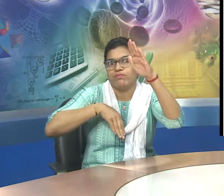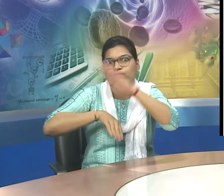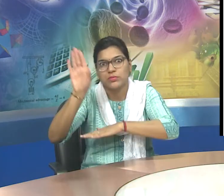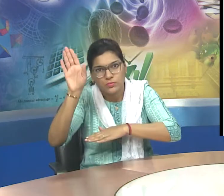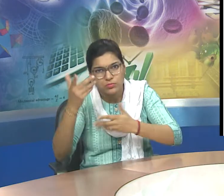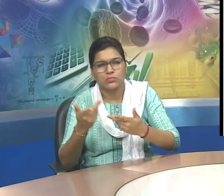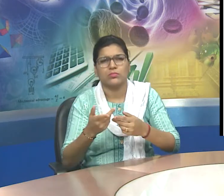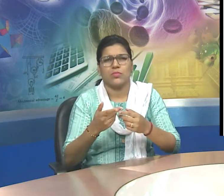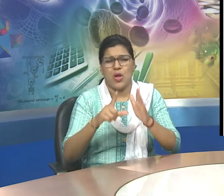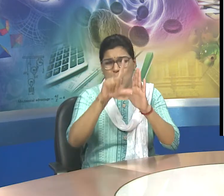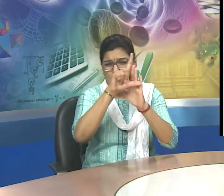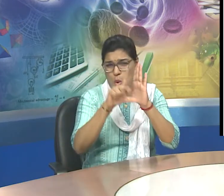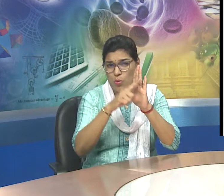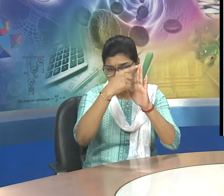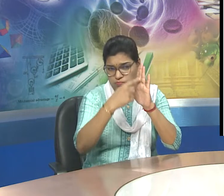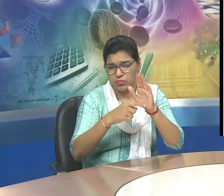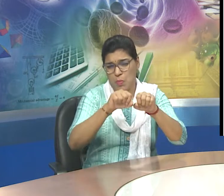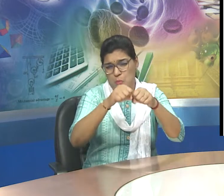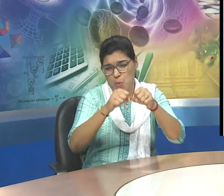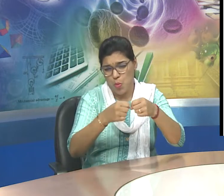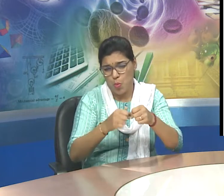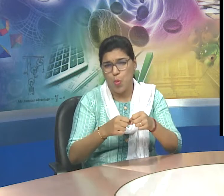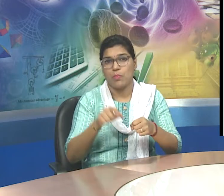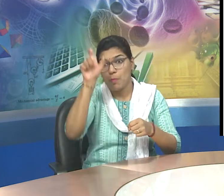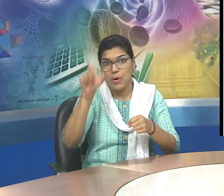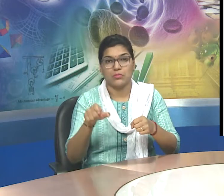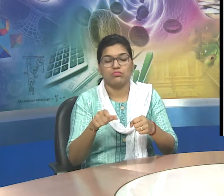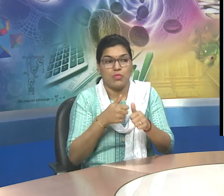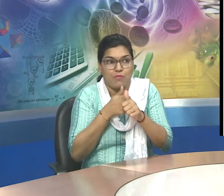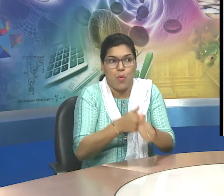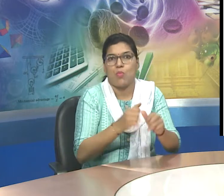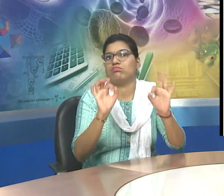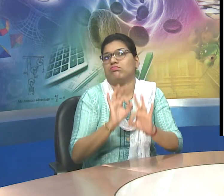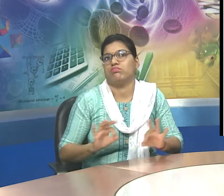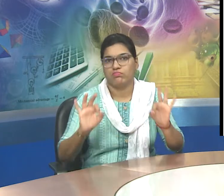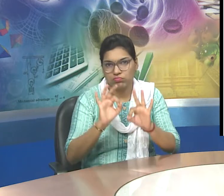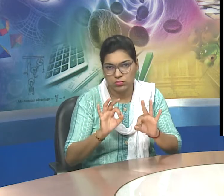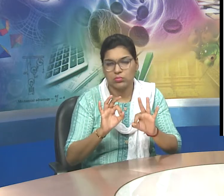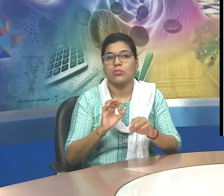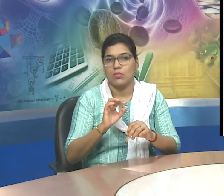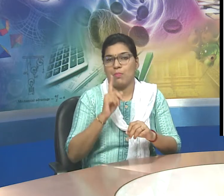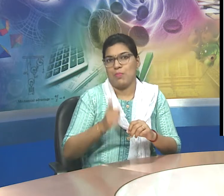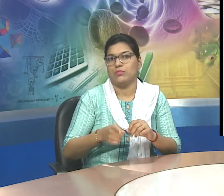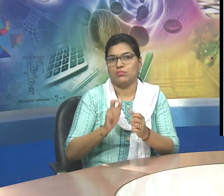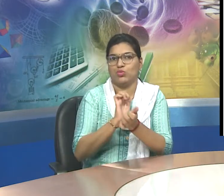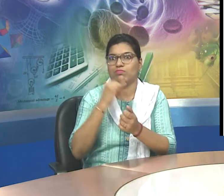धोखाधड़ी, या कोई किसी का सामान लेके भाग गया। कानून में बहुत सारे ऐसे नियम हैं। किसी भी नियम का यदि उल्लंघन हुआ है